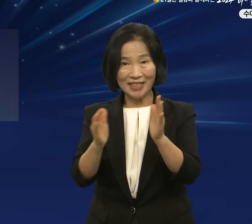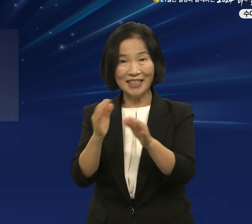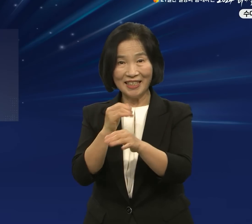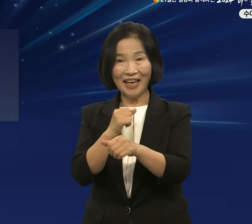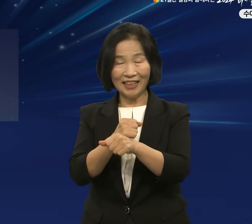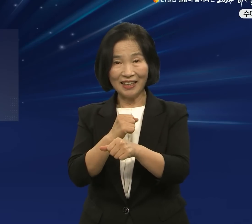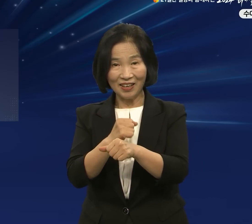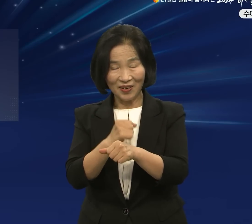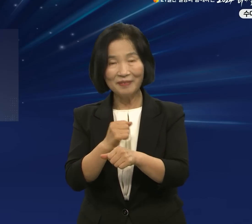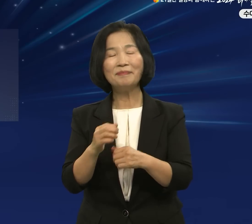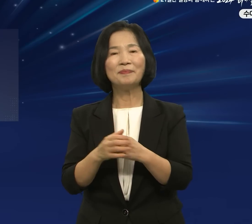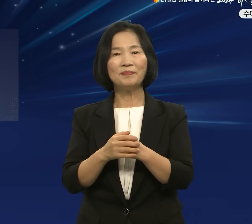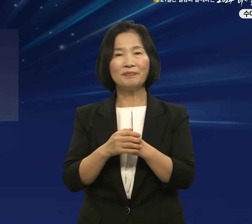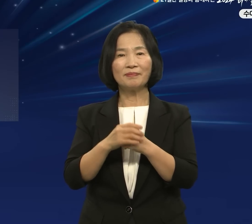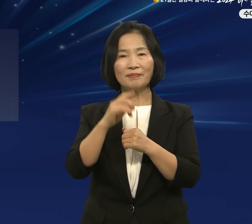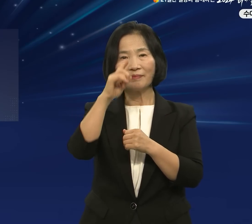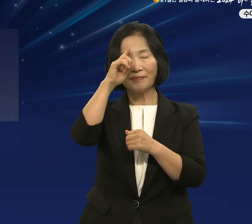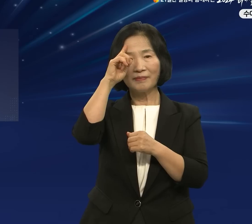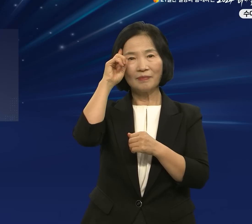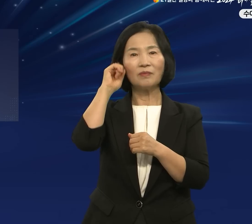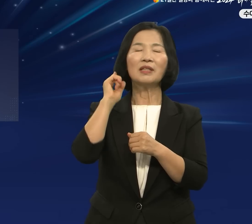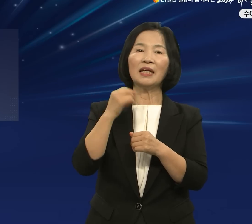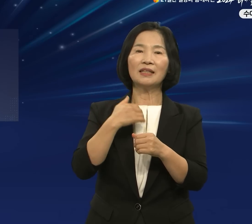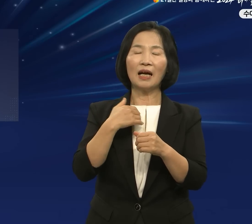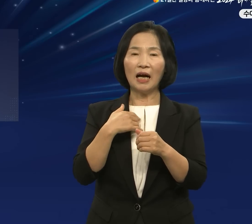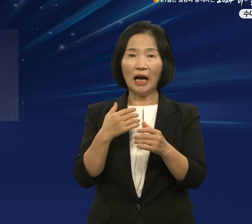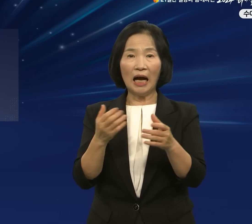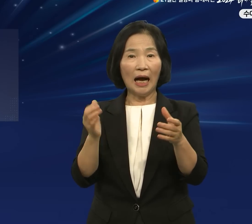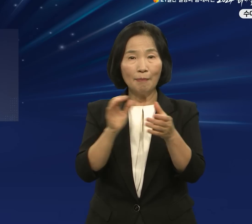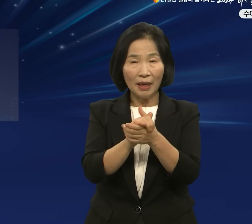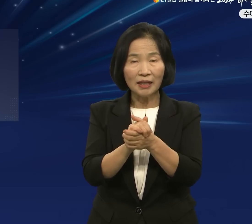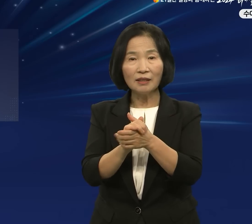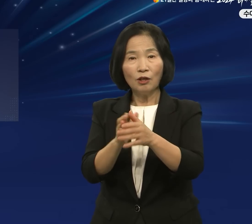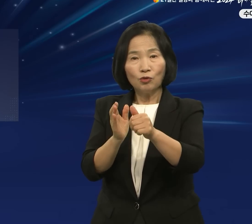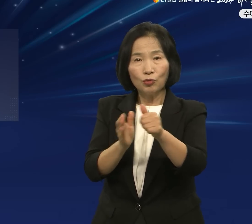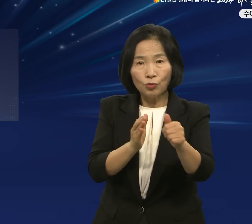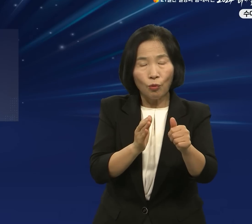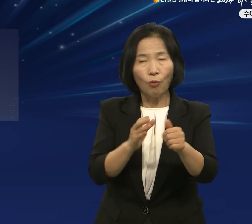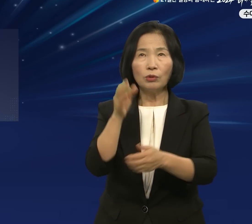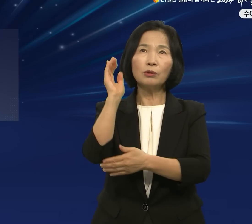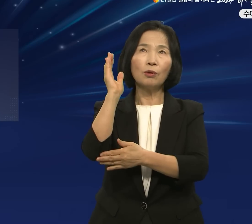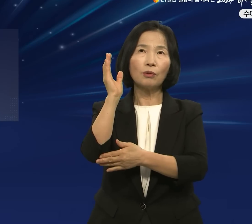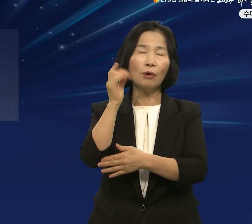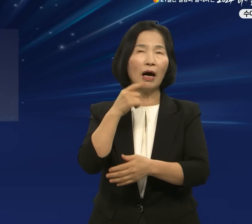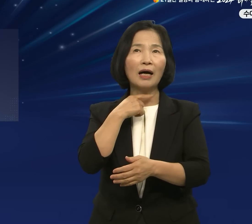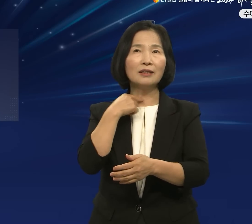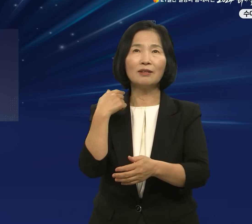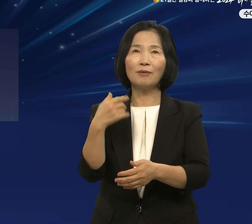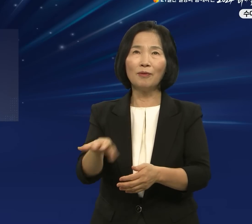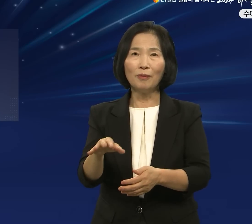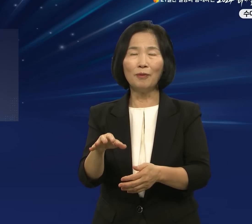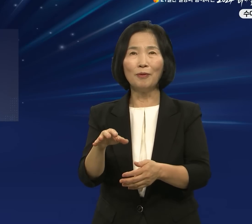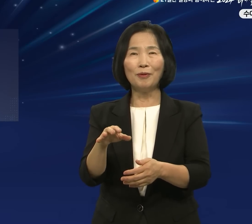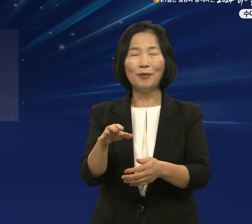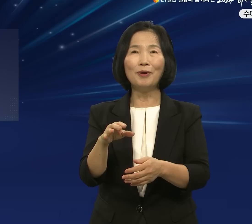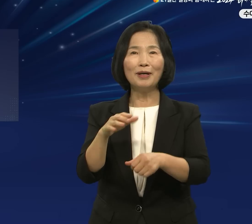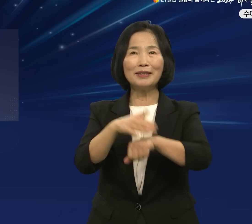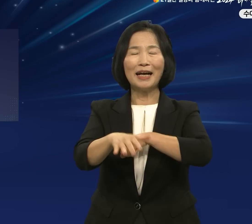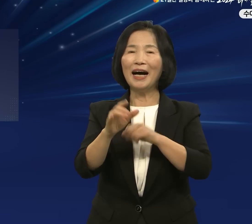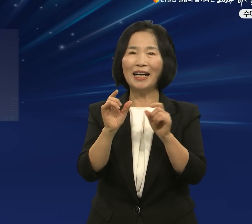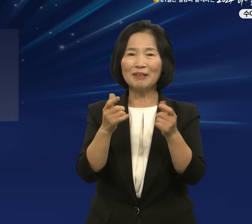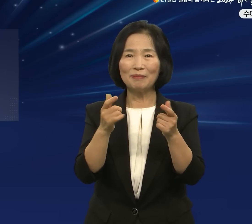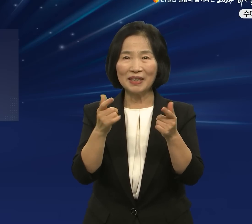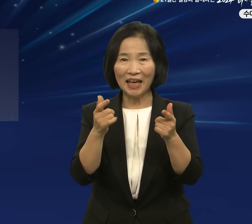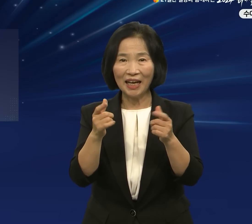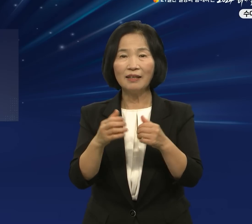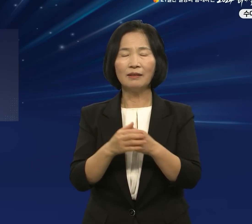제가 아멘을 유도하는 설교를 해본 적이 없습니다. 하지도 않습니다.